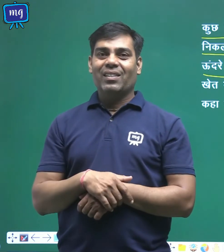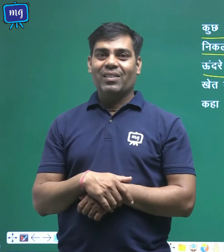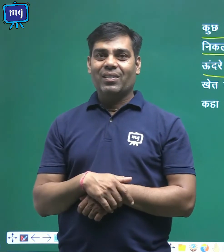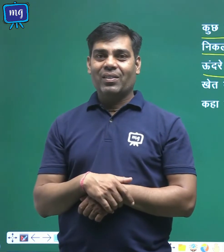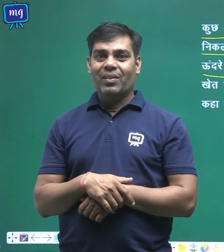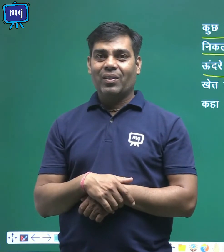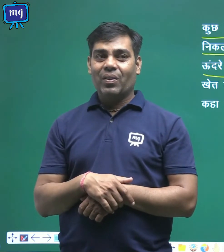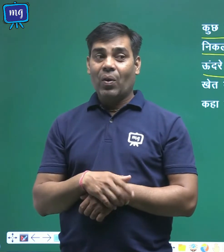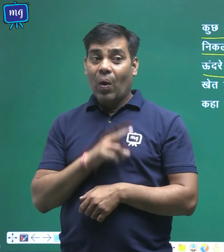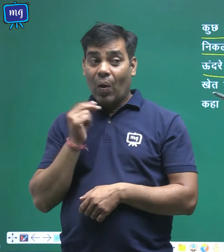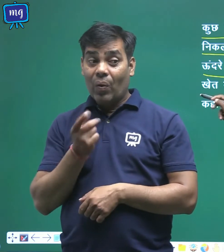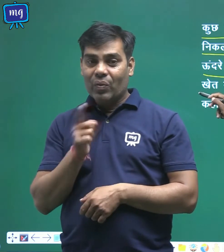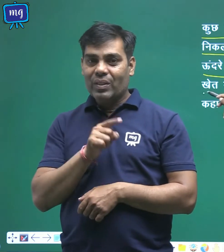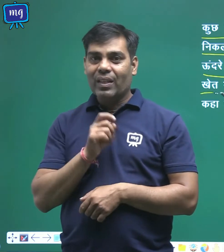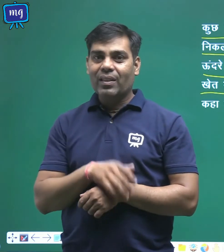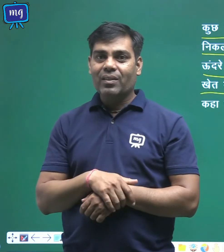और उसने